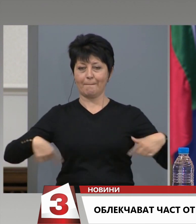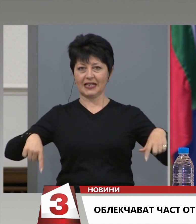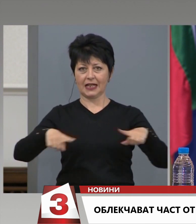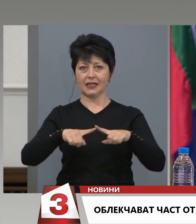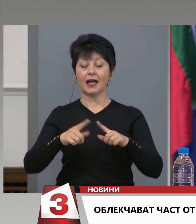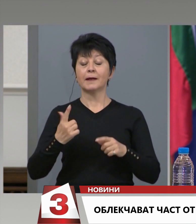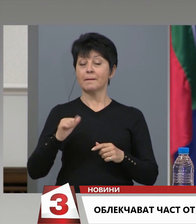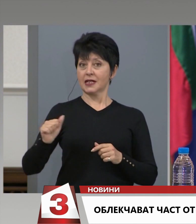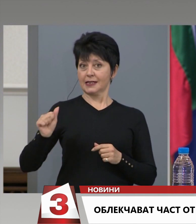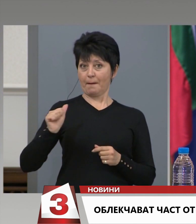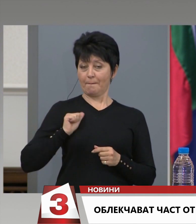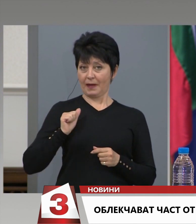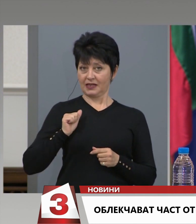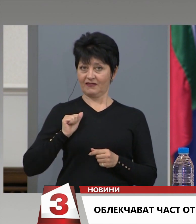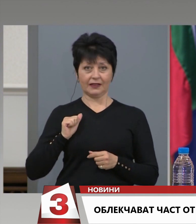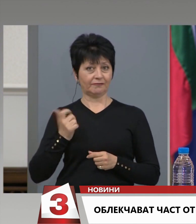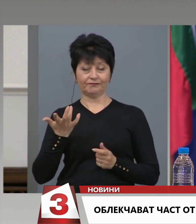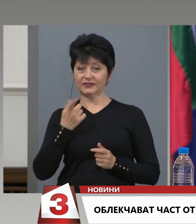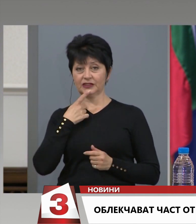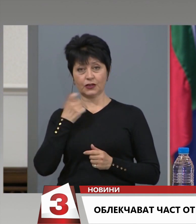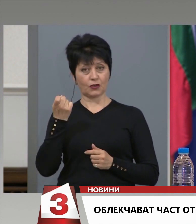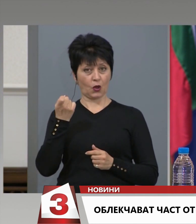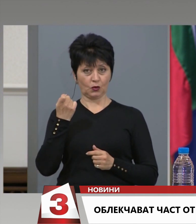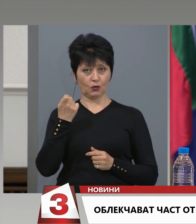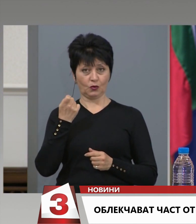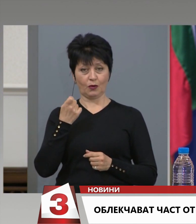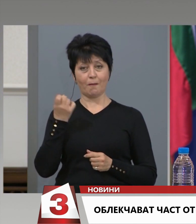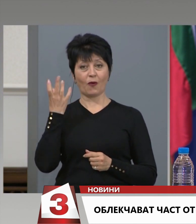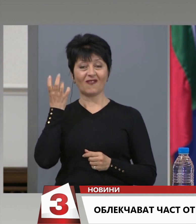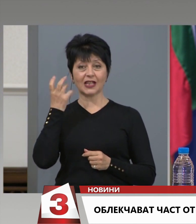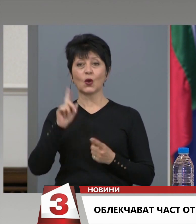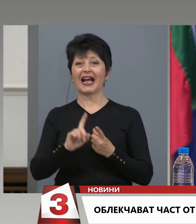При спазване, защото професор Кантранджиев